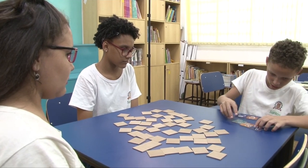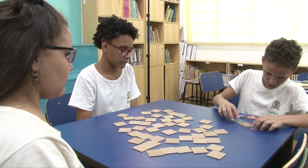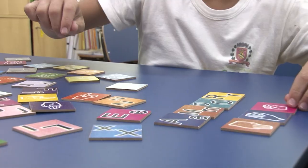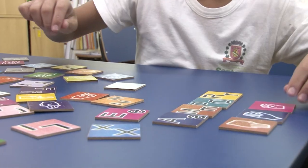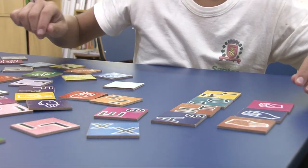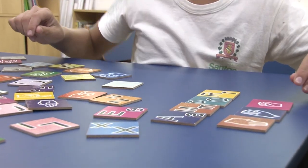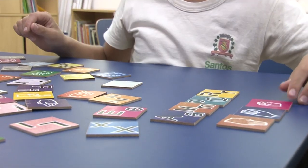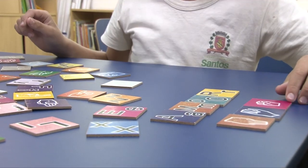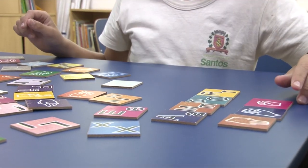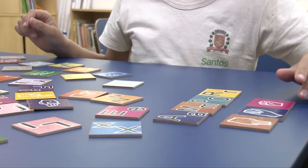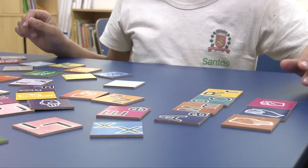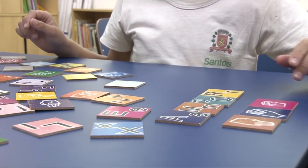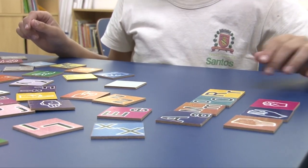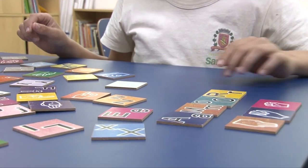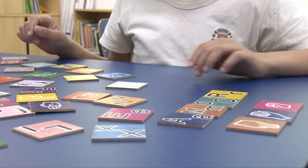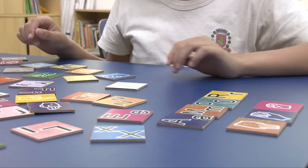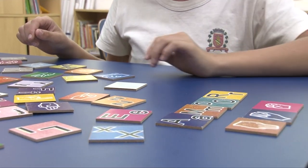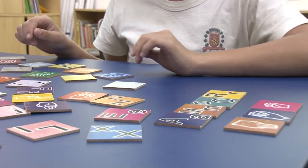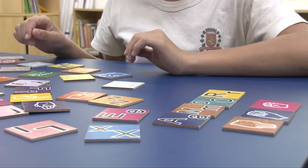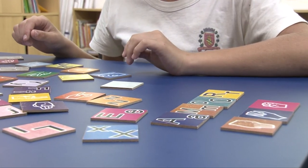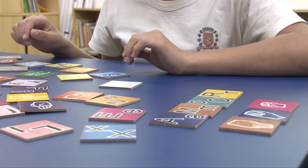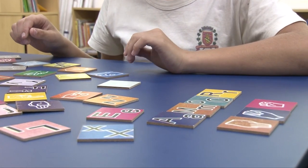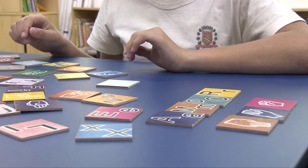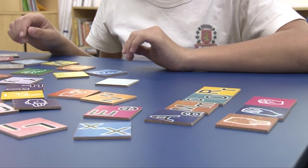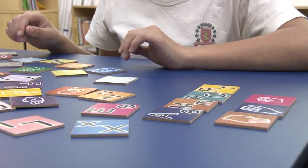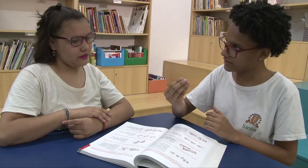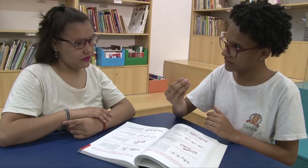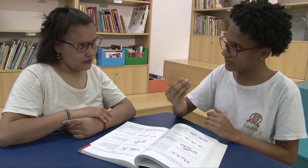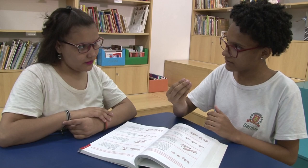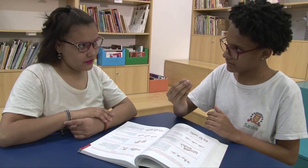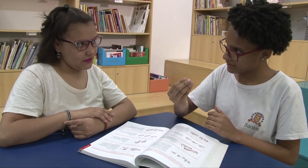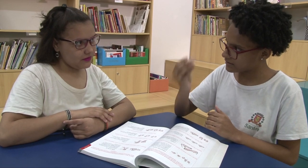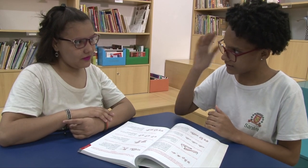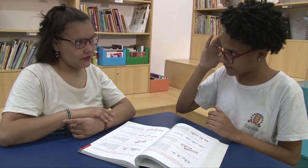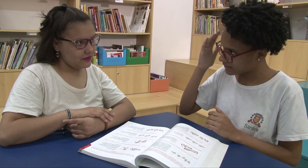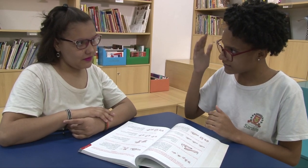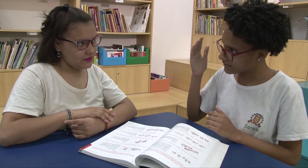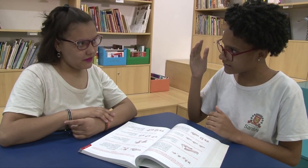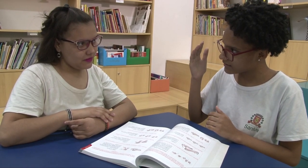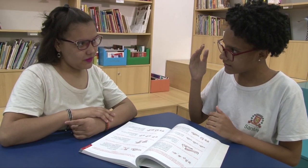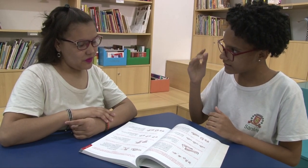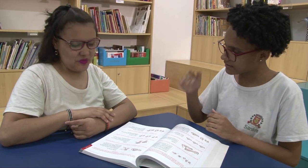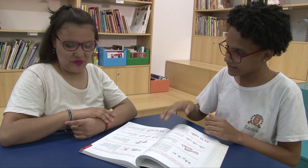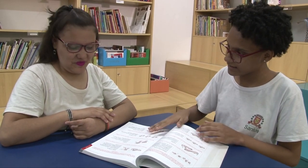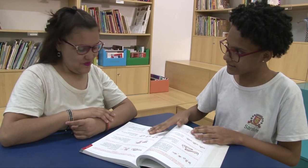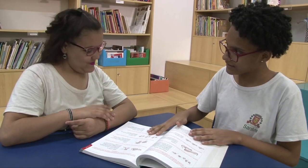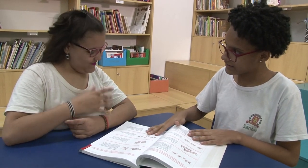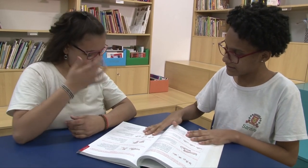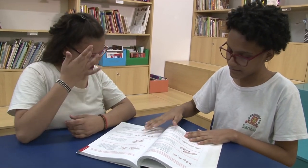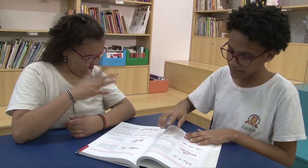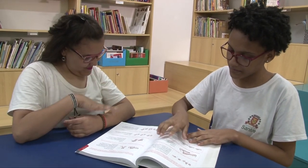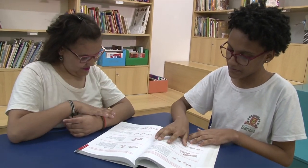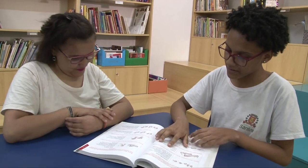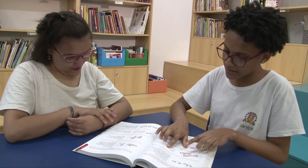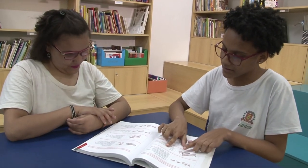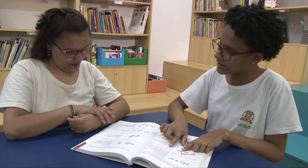a oralidade, o português na modalidade escrita e expressão facial, corporal